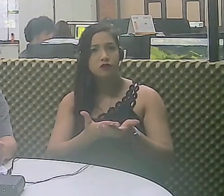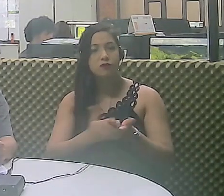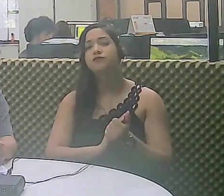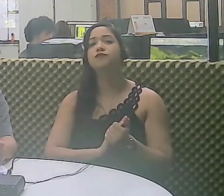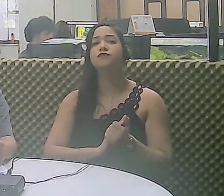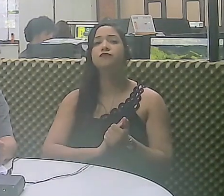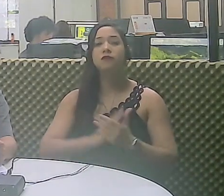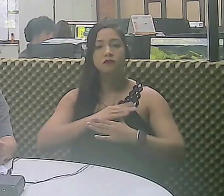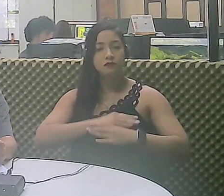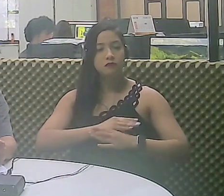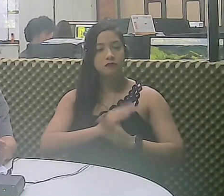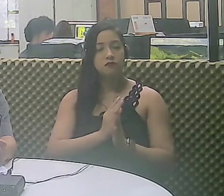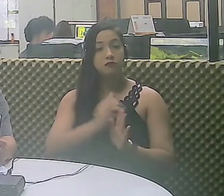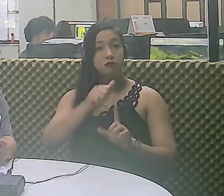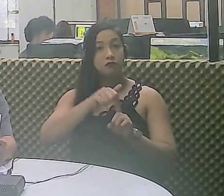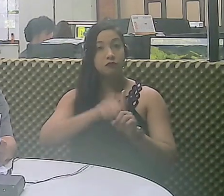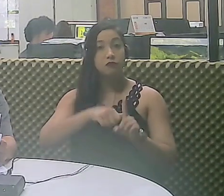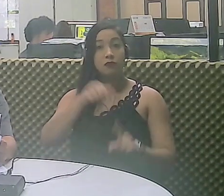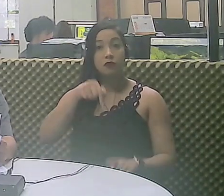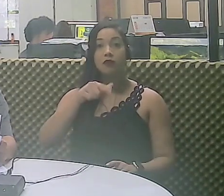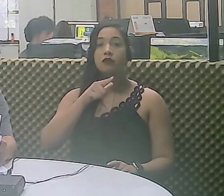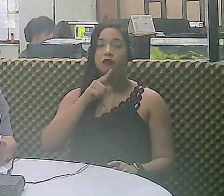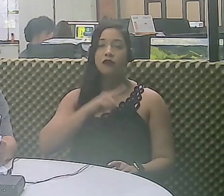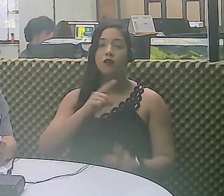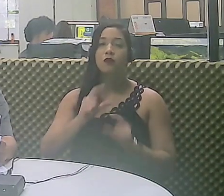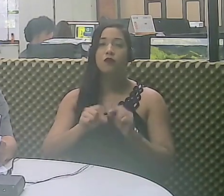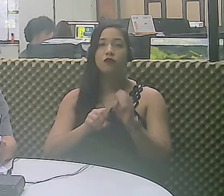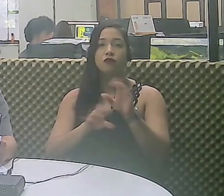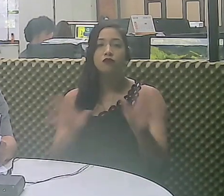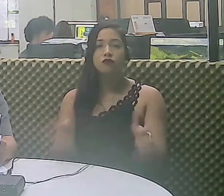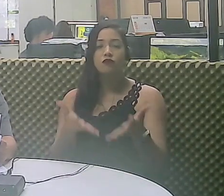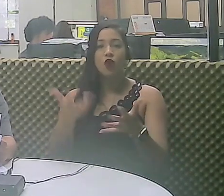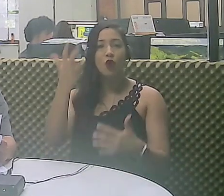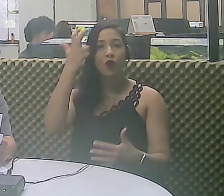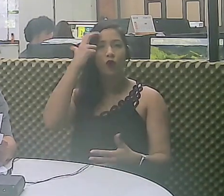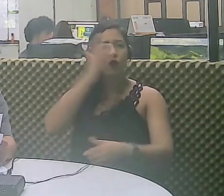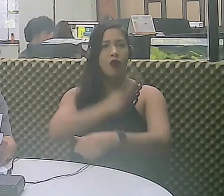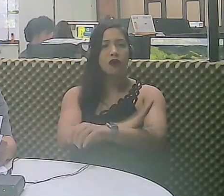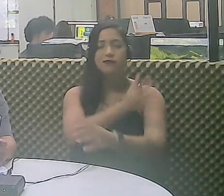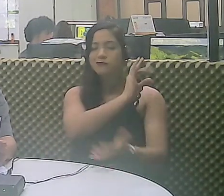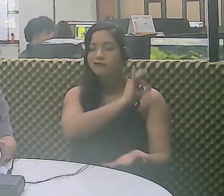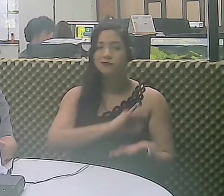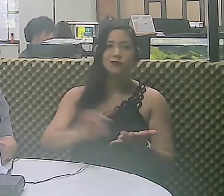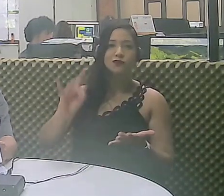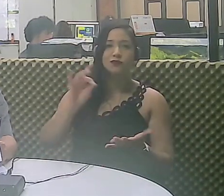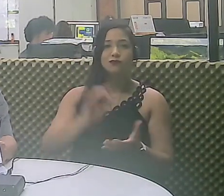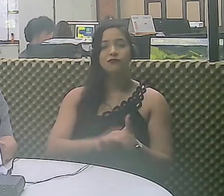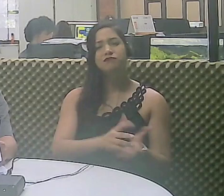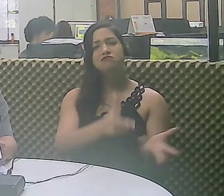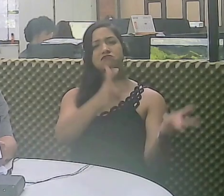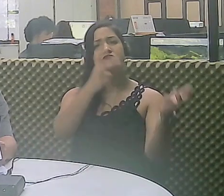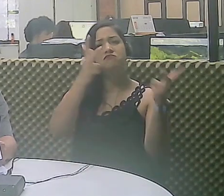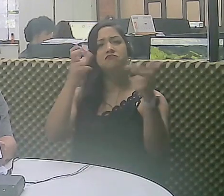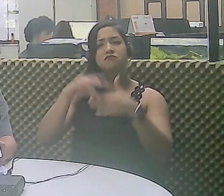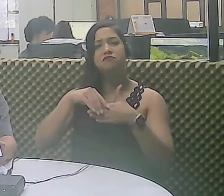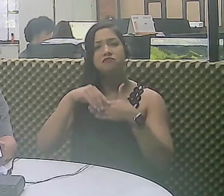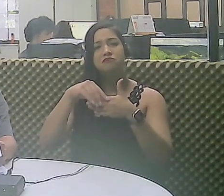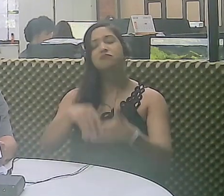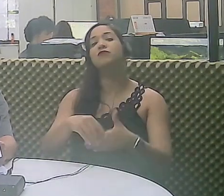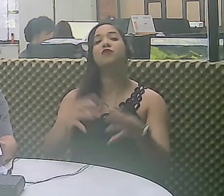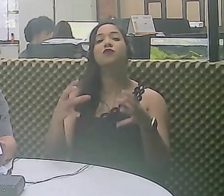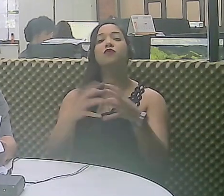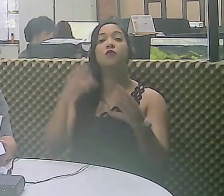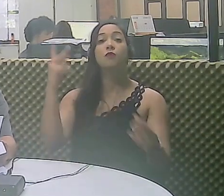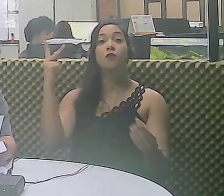medidas formalizadas neste mês incluem boas práticas e estímulo a uma cultura antirracista. A apuração conduzida pela equipe do